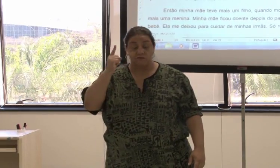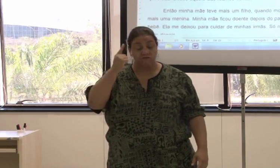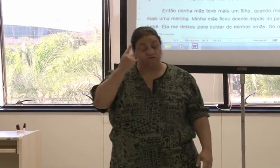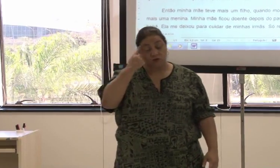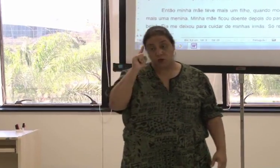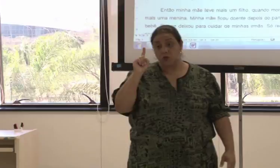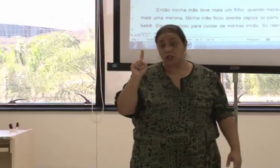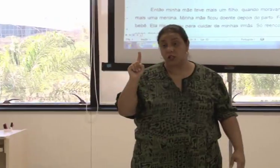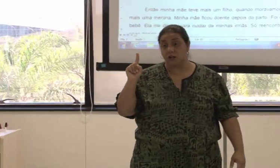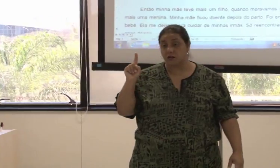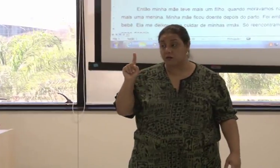Um dia.